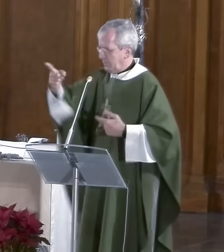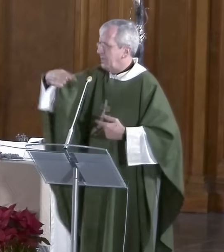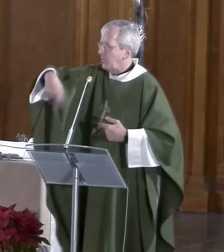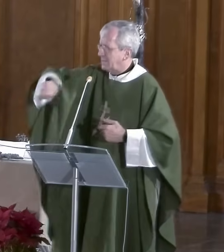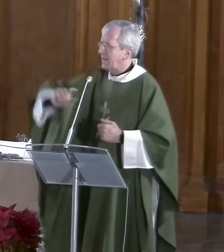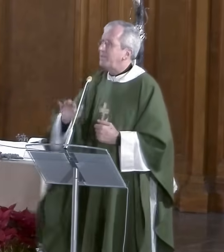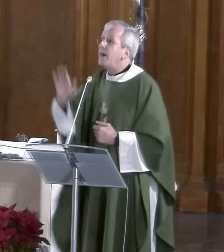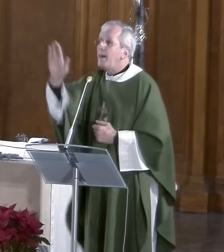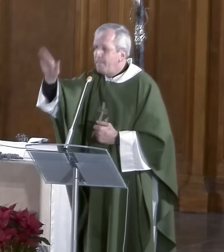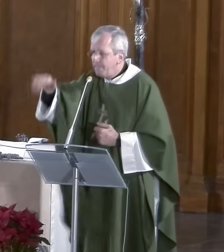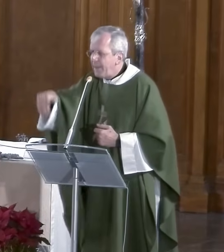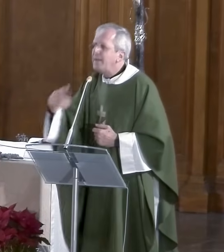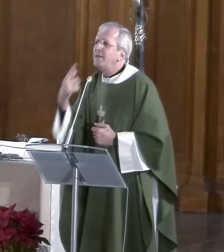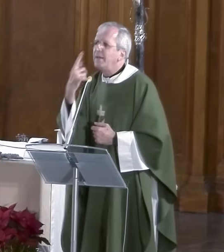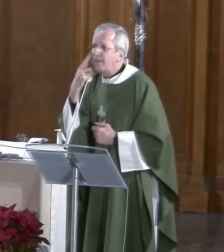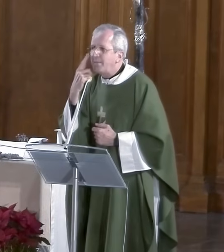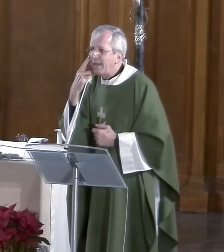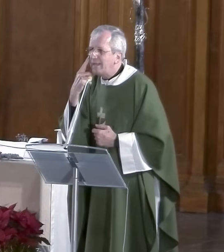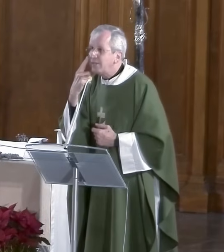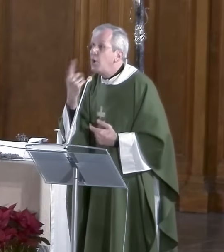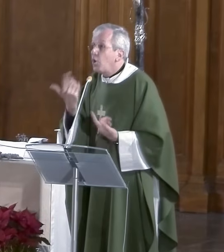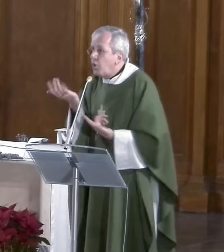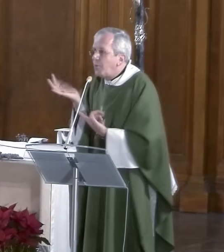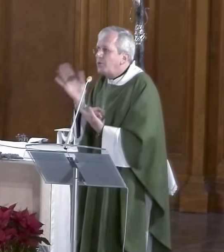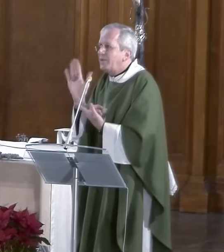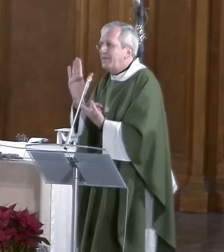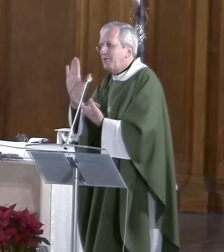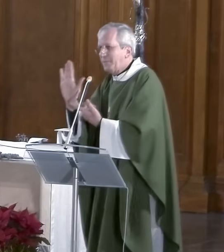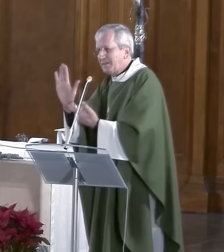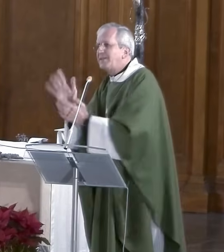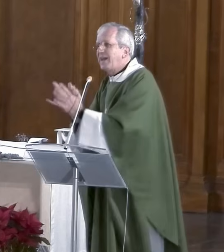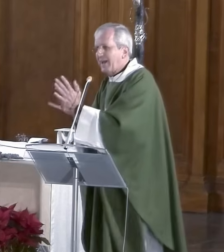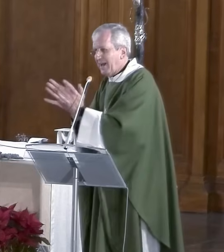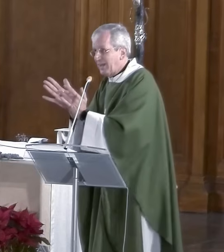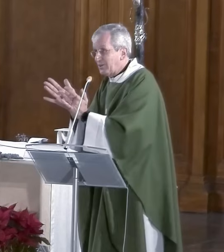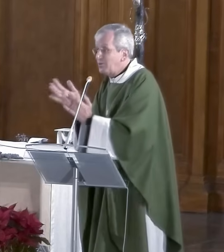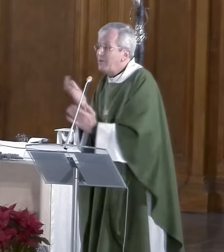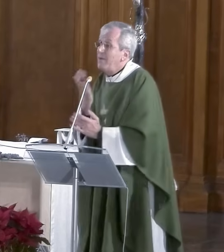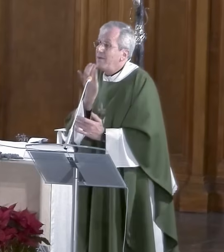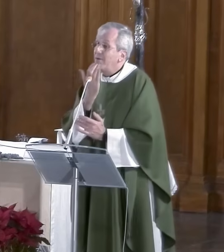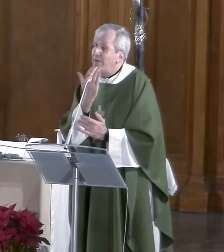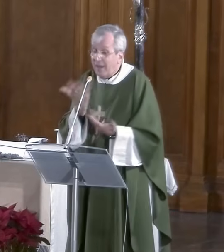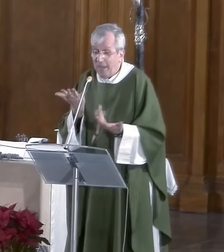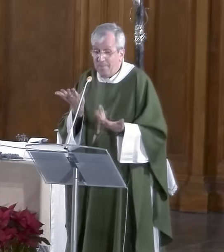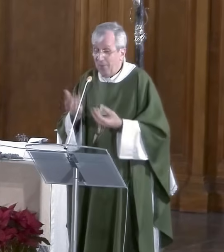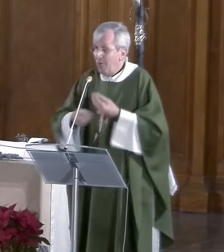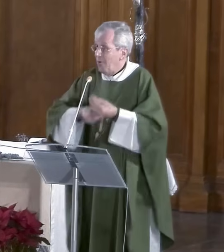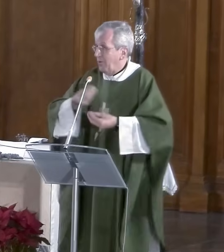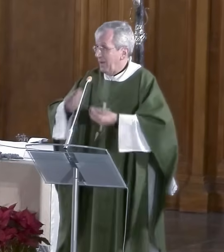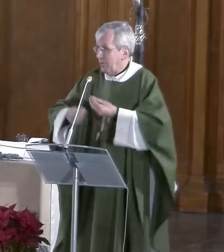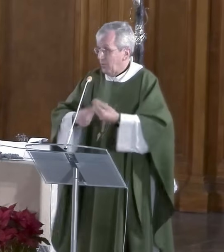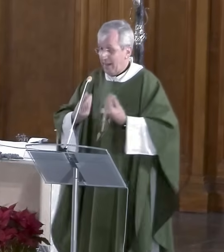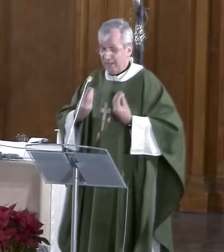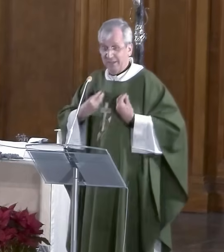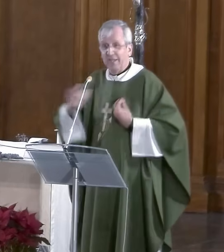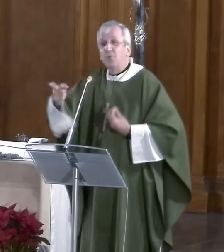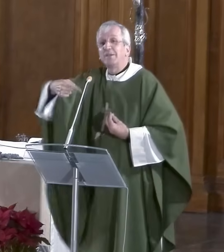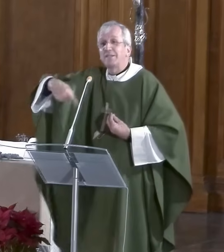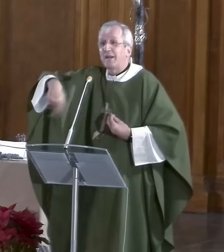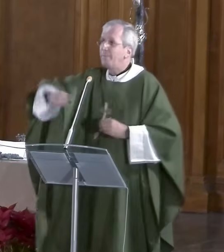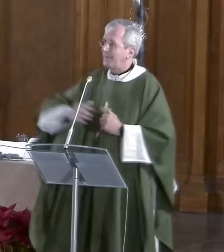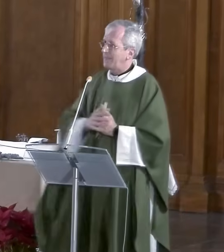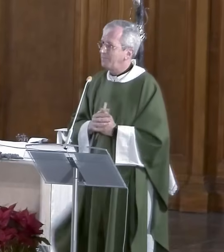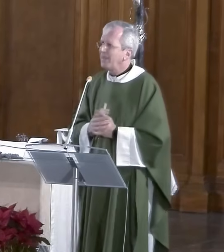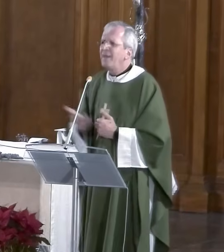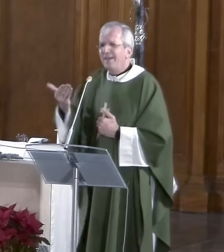ejemplo de nuestra vida. Ven y verás cómo yo te quiero presentar a Jesús con el ejemplo, con el actuar de